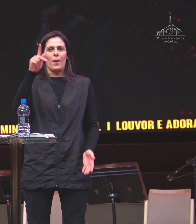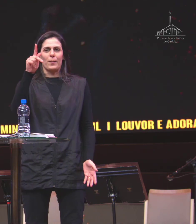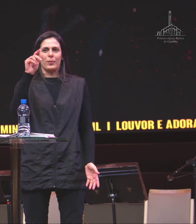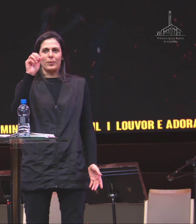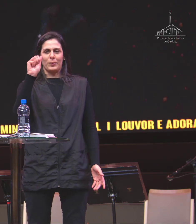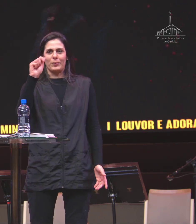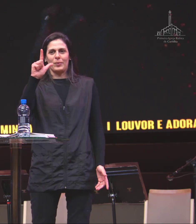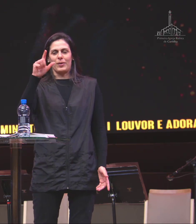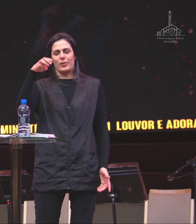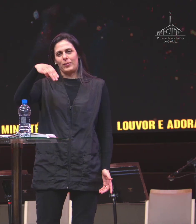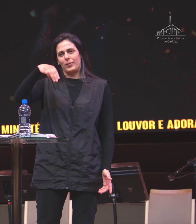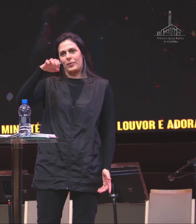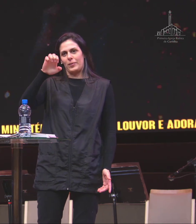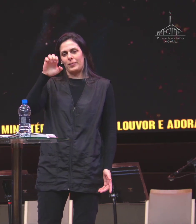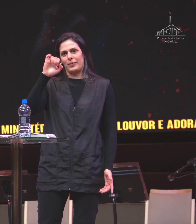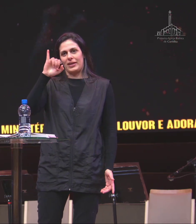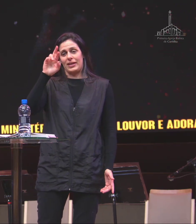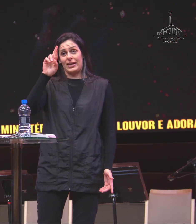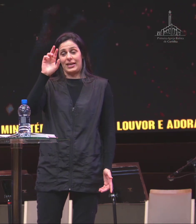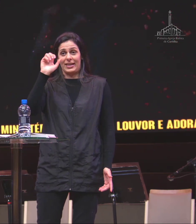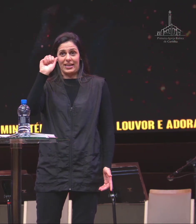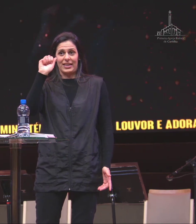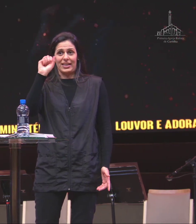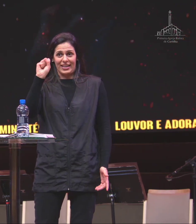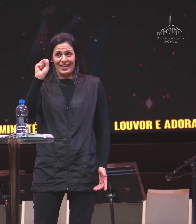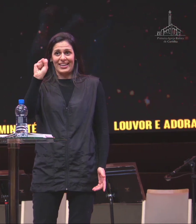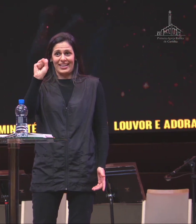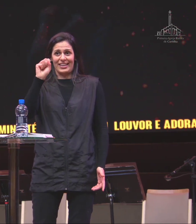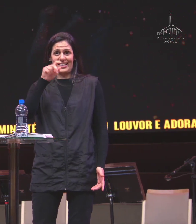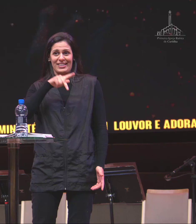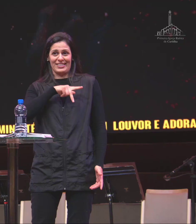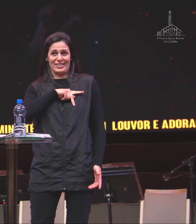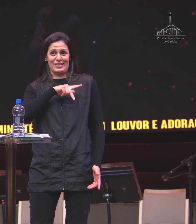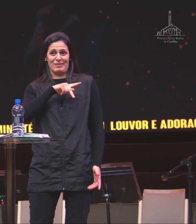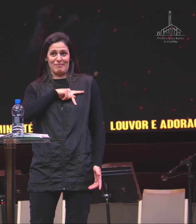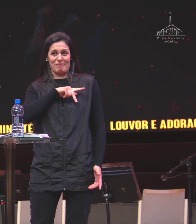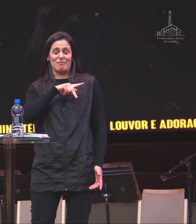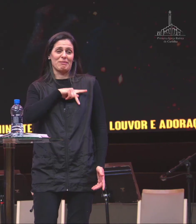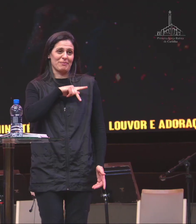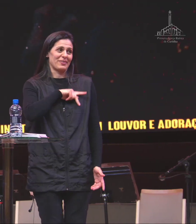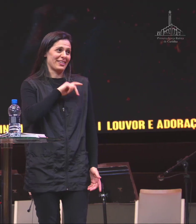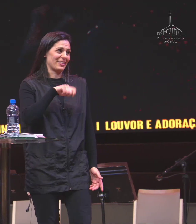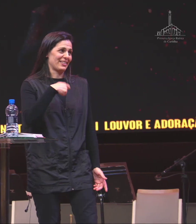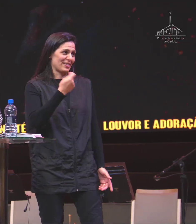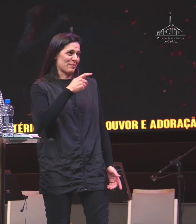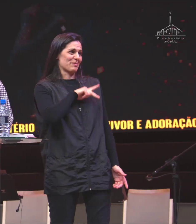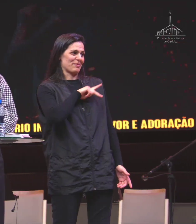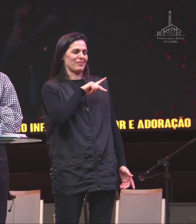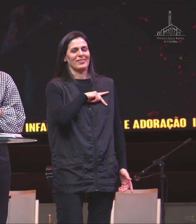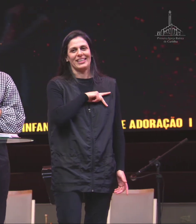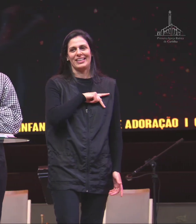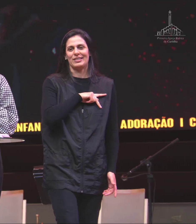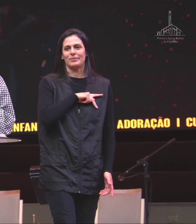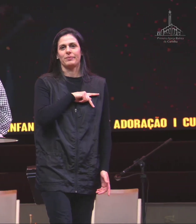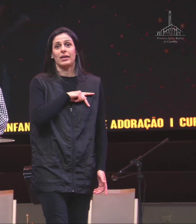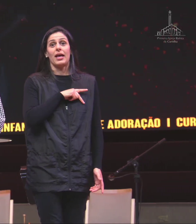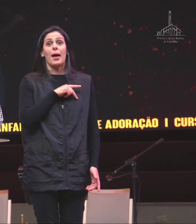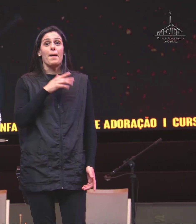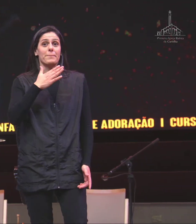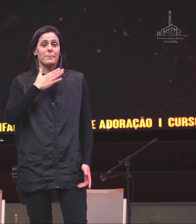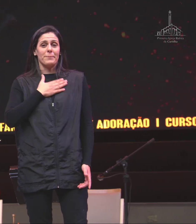quem é do tempo das cartas, que escrevia carta? A gente vai revelar um pouco a idade agora, pessoal. Quem é do tempo que escrevia carta, gente? Olha,